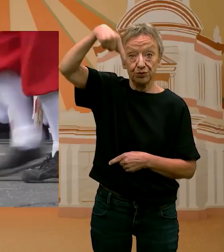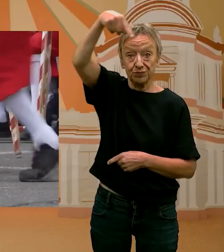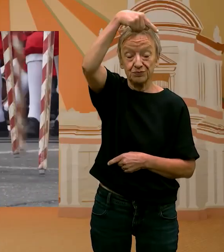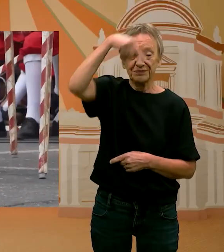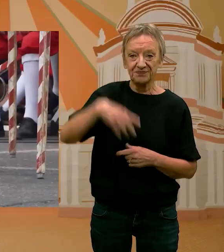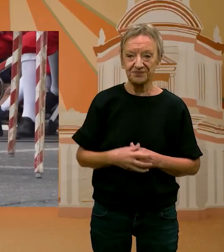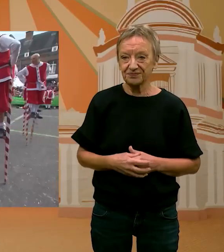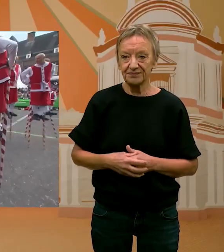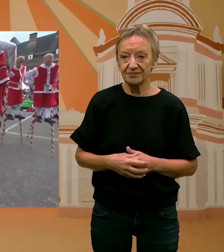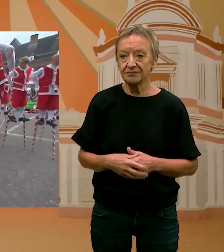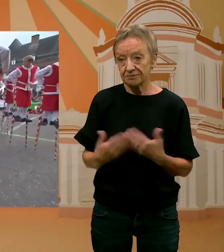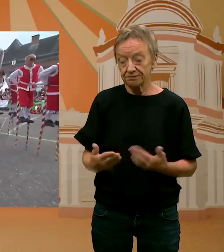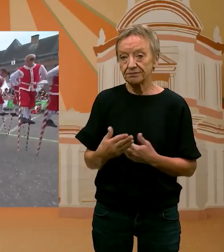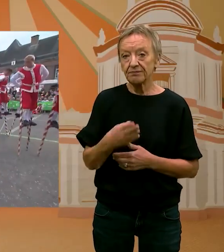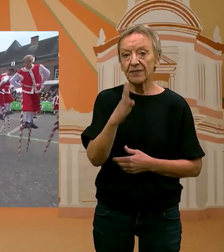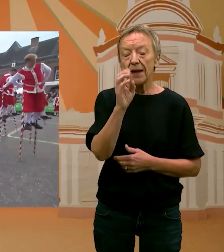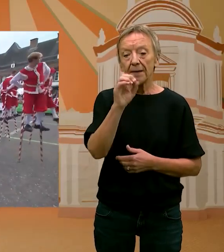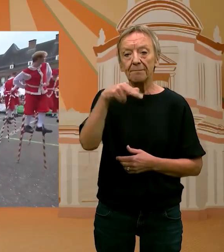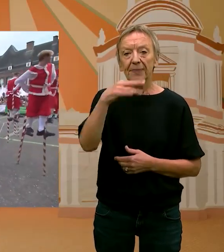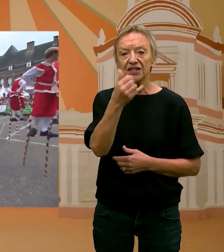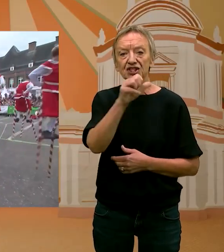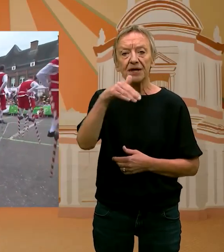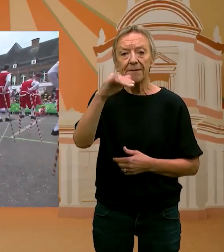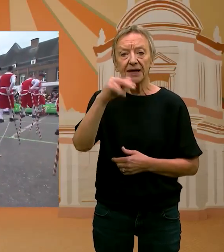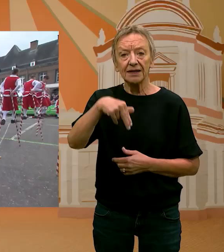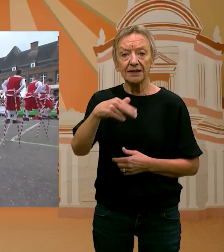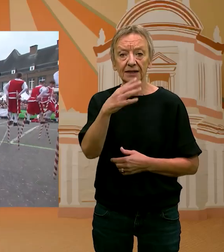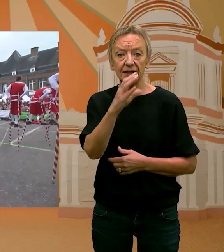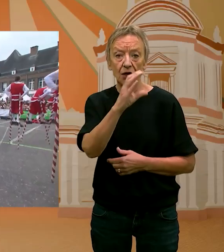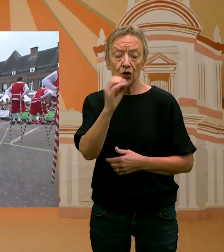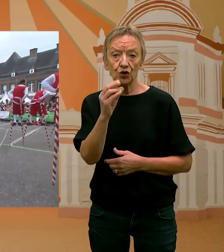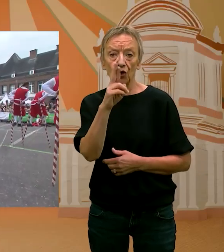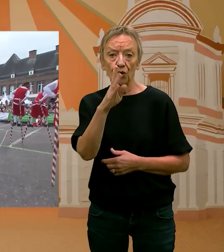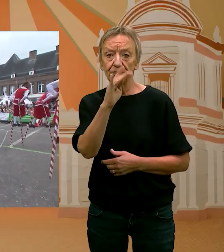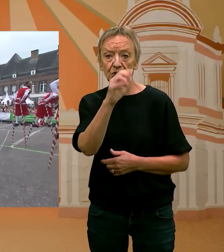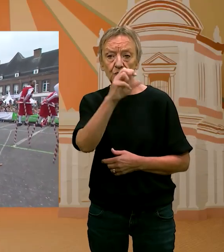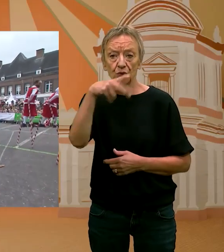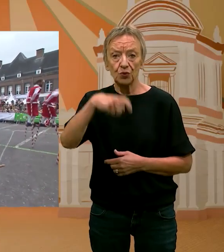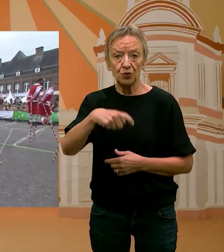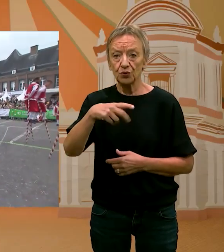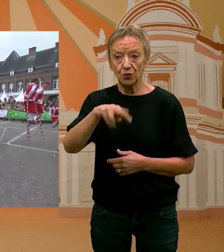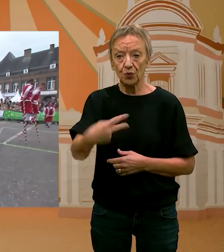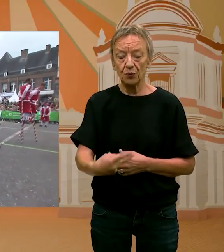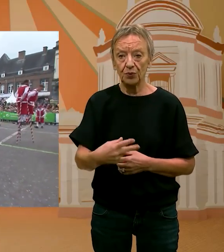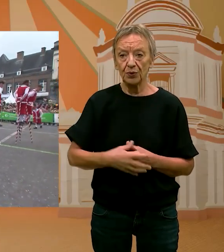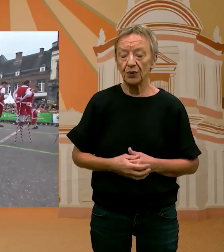Corbiot. Benjamin Corbiot qui vient de tomber. Le aussi. frère de Christophe, qui a aussi gagné. Déjà. Oui, Benjamin Corbiot qui